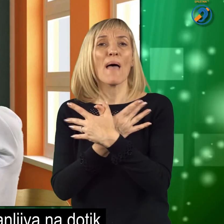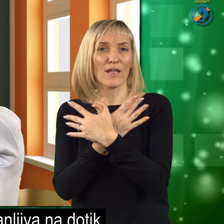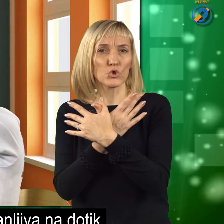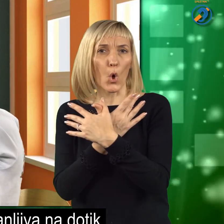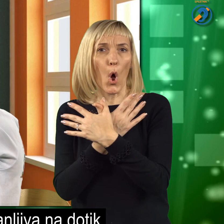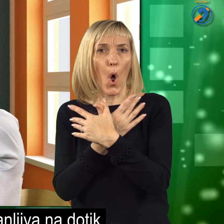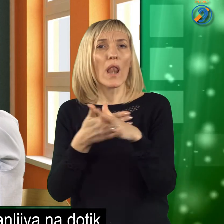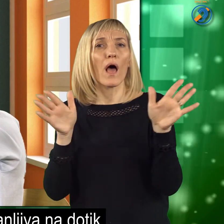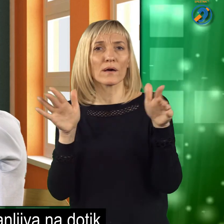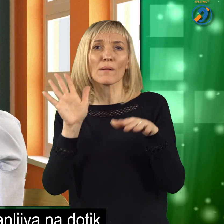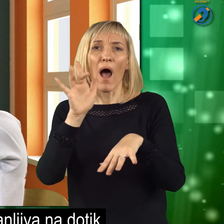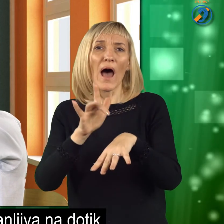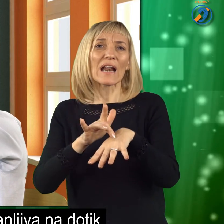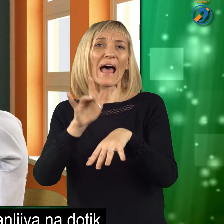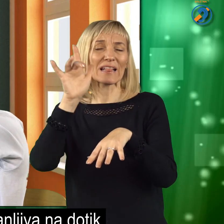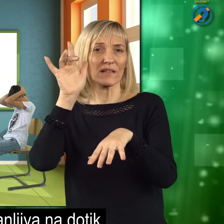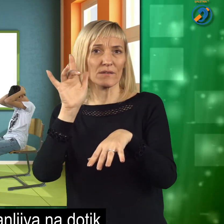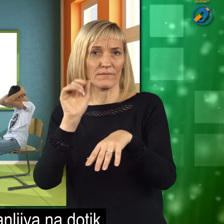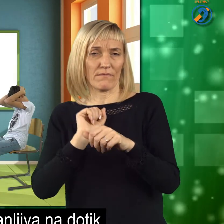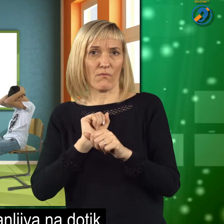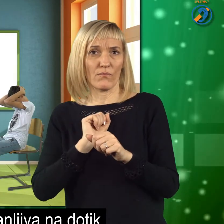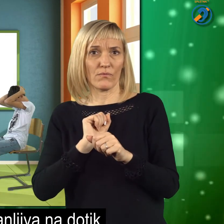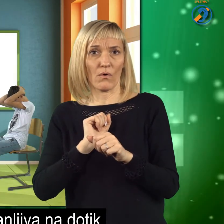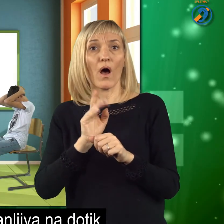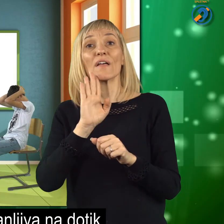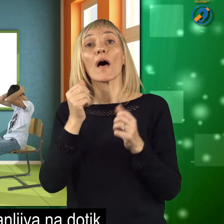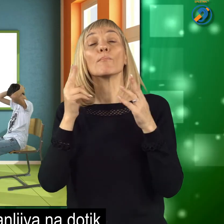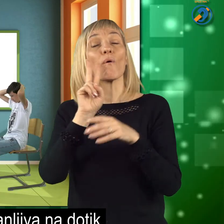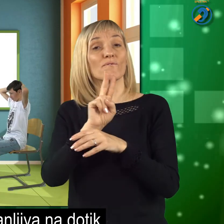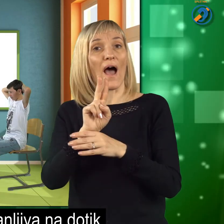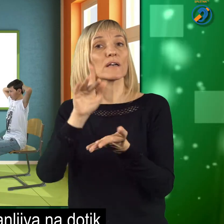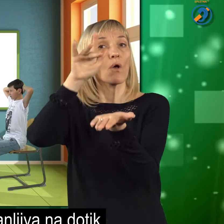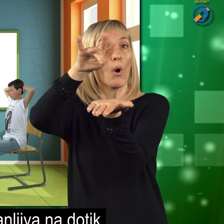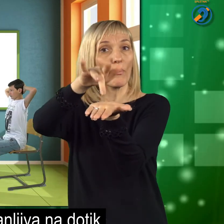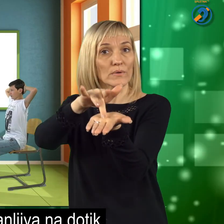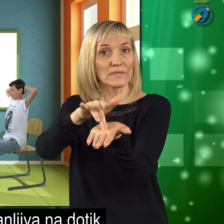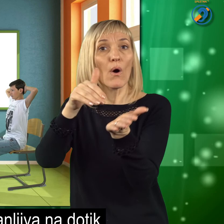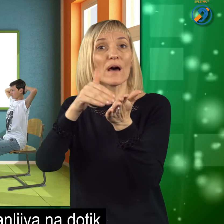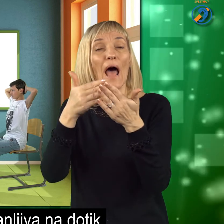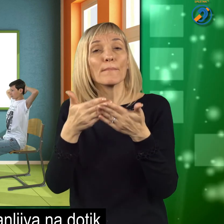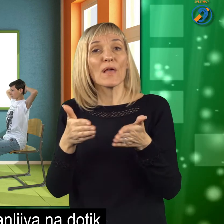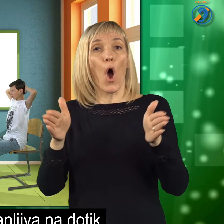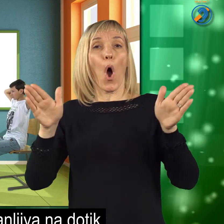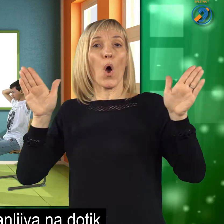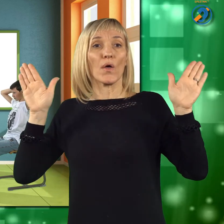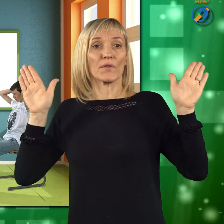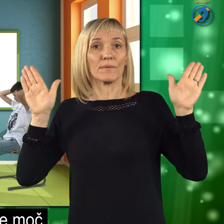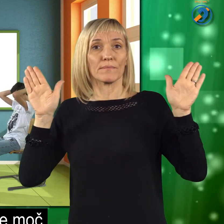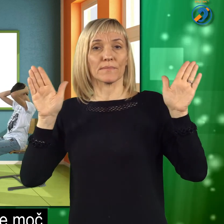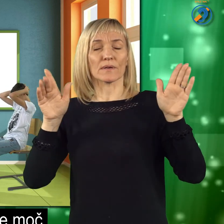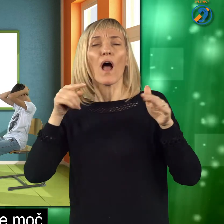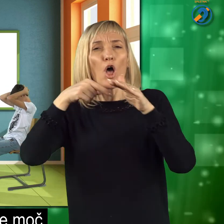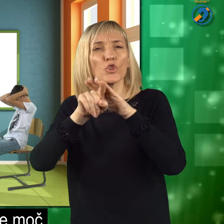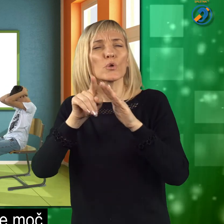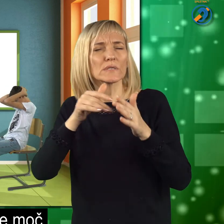Metuljeva so krila, ranljiva na dotik, da varno bo pristal, potreben je odmik. V sebi